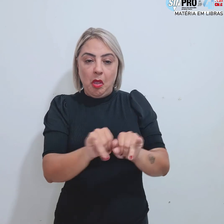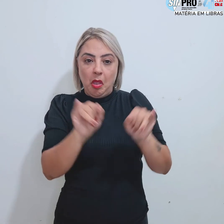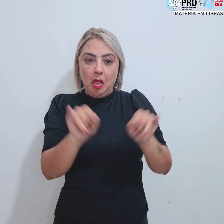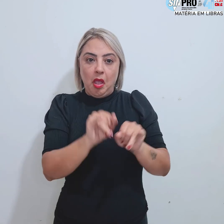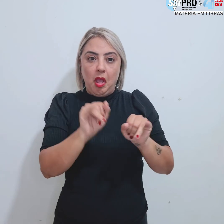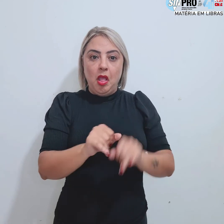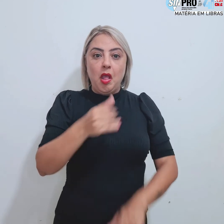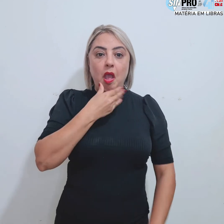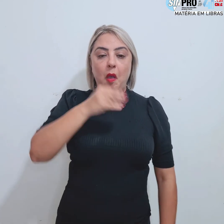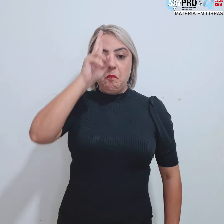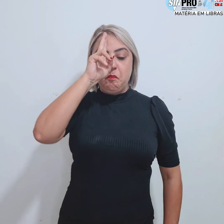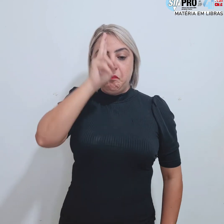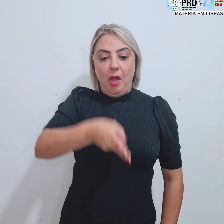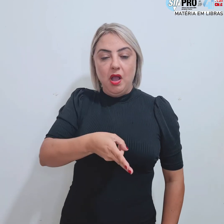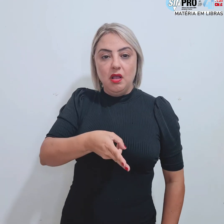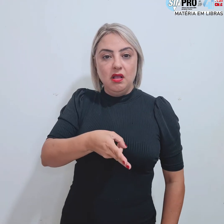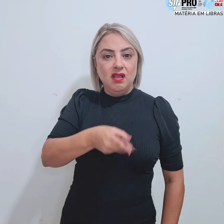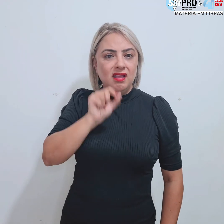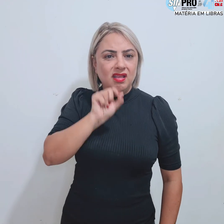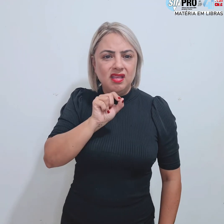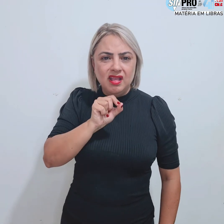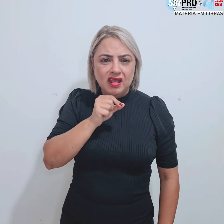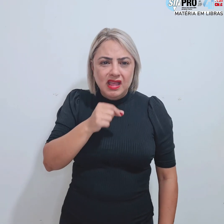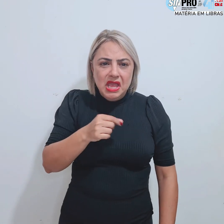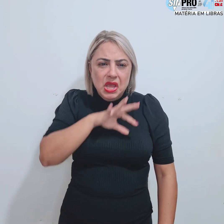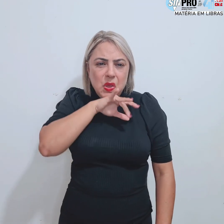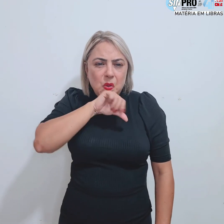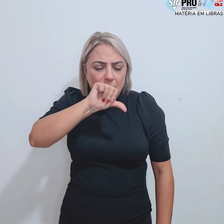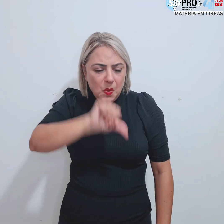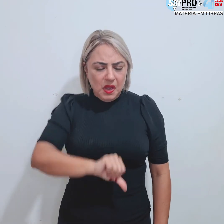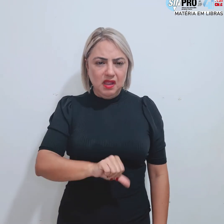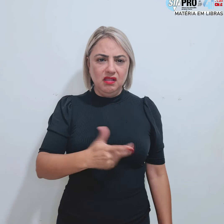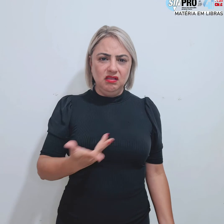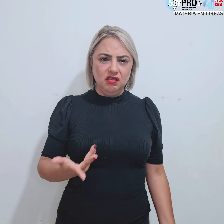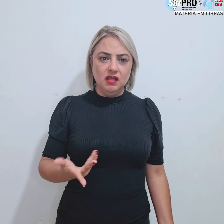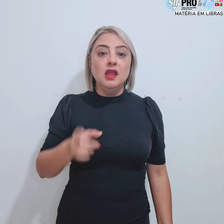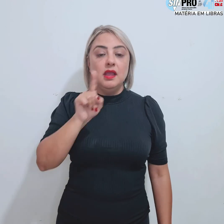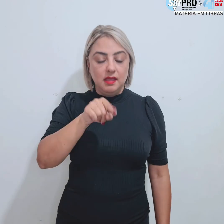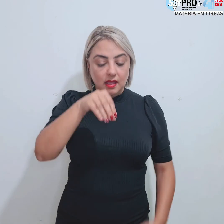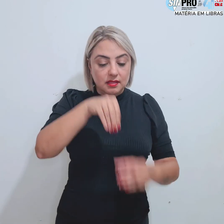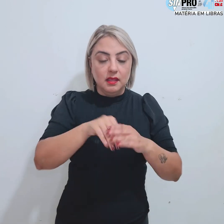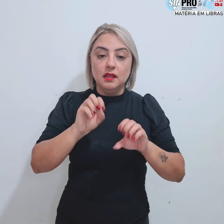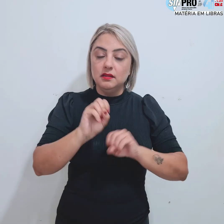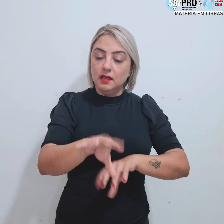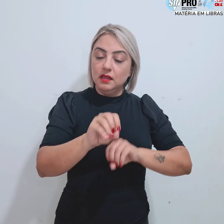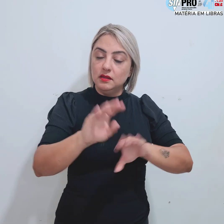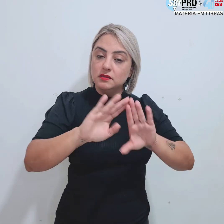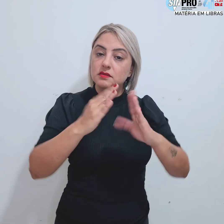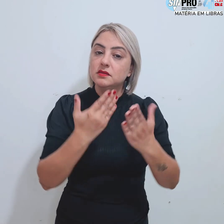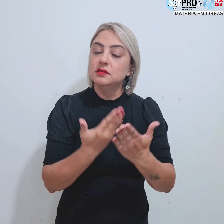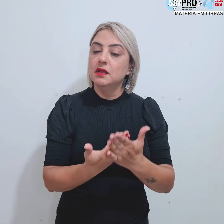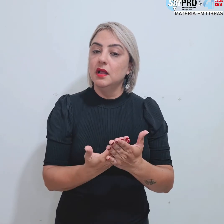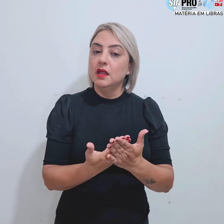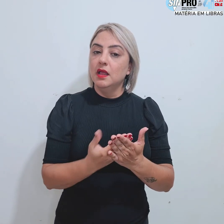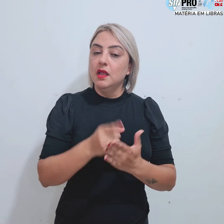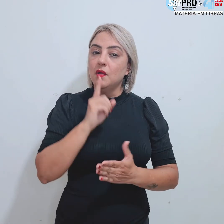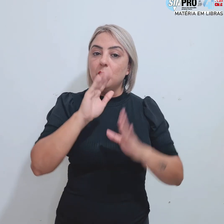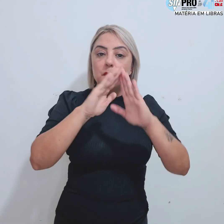heteronormatividade infundada e tóxica. E é na educação escolar, como